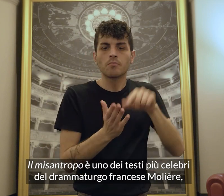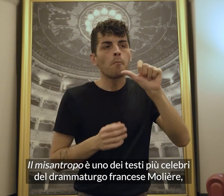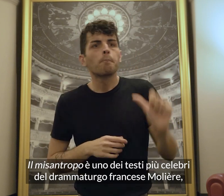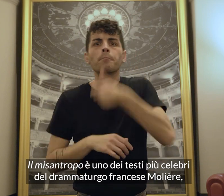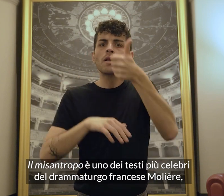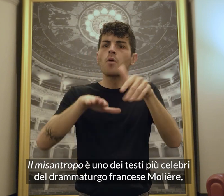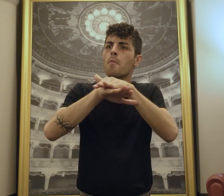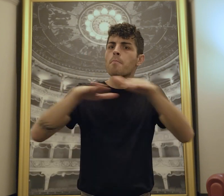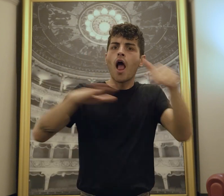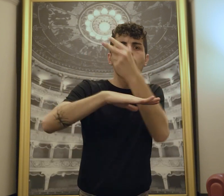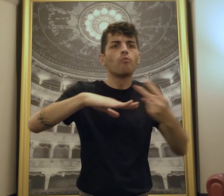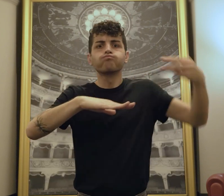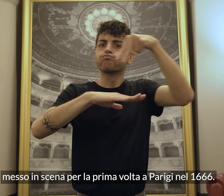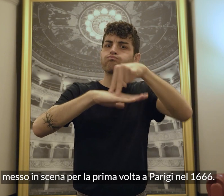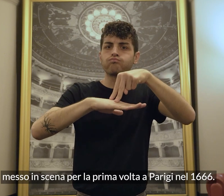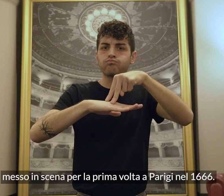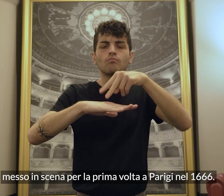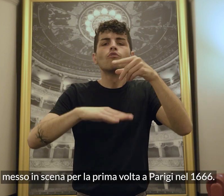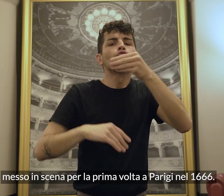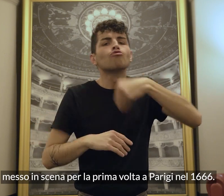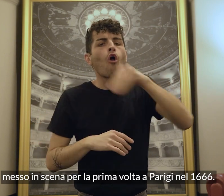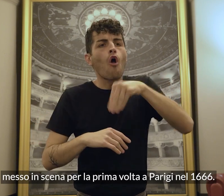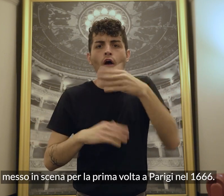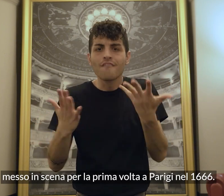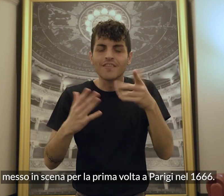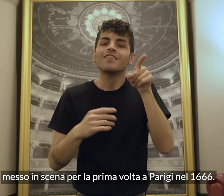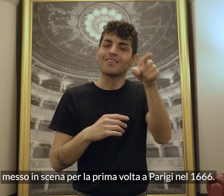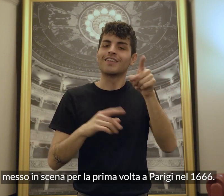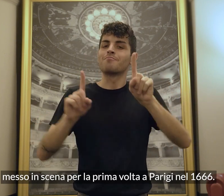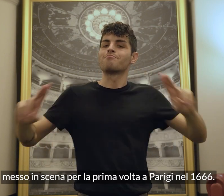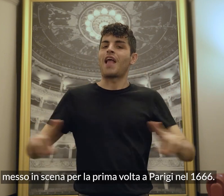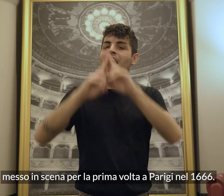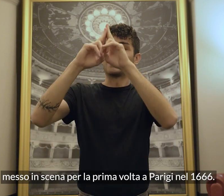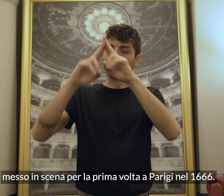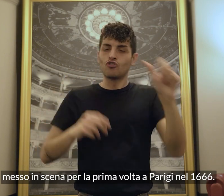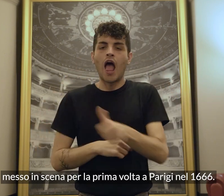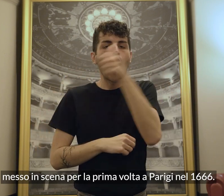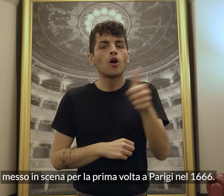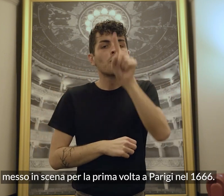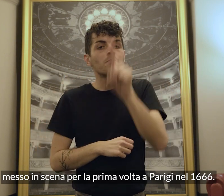Molière, messo in scena per la prima volta a Parigi nel